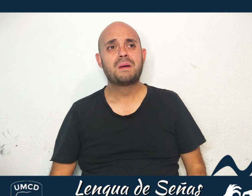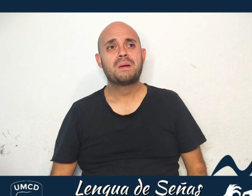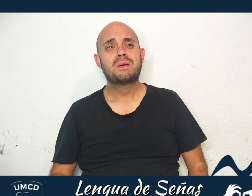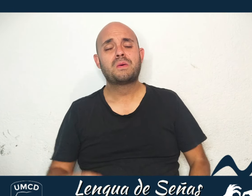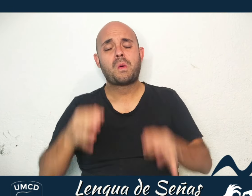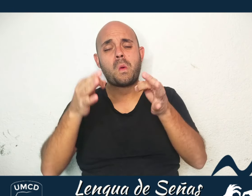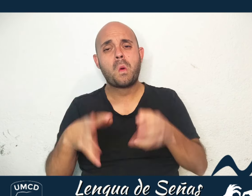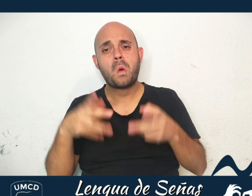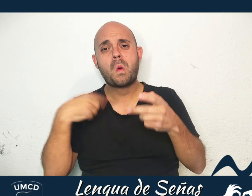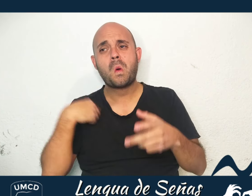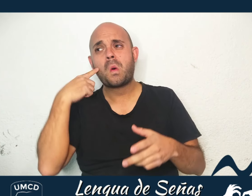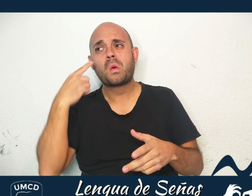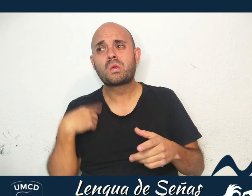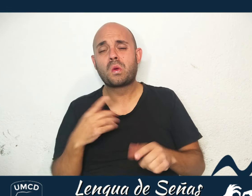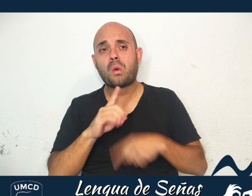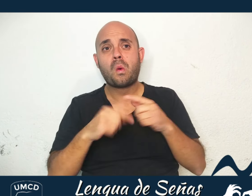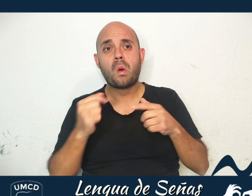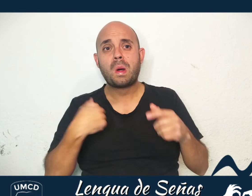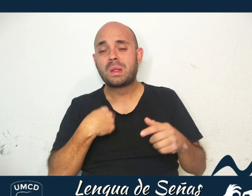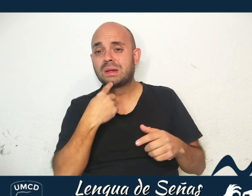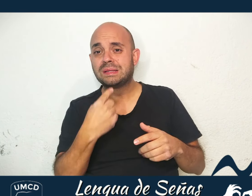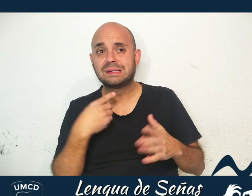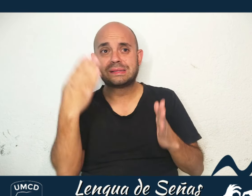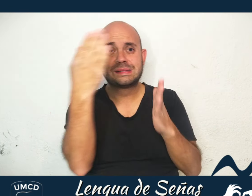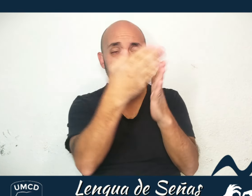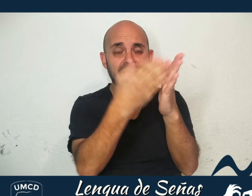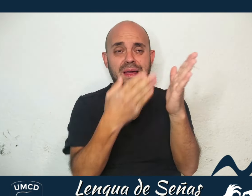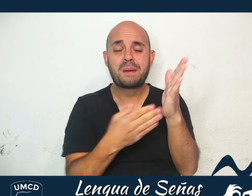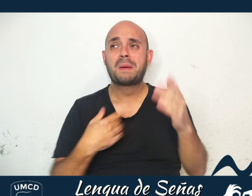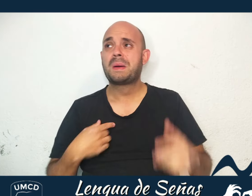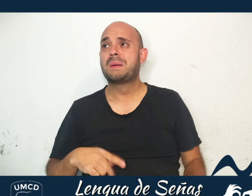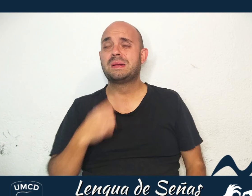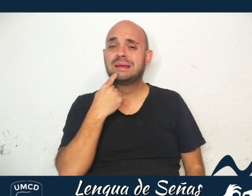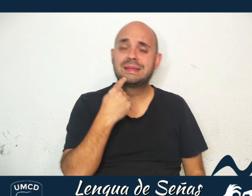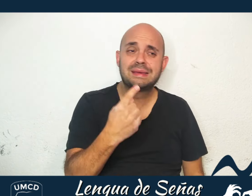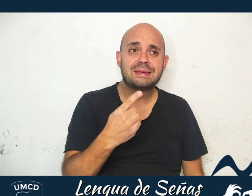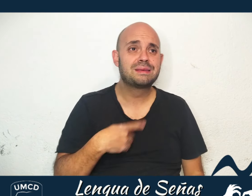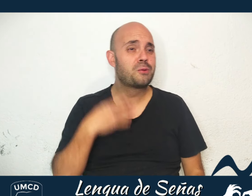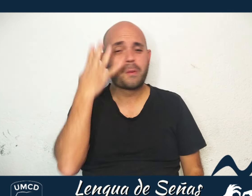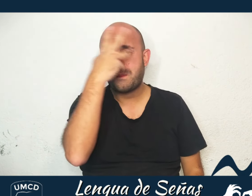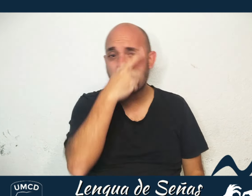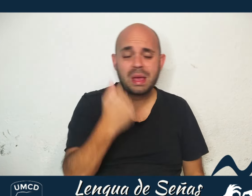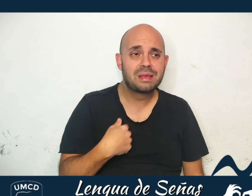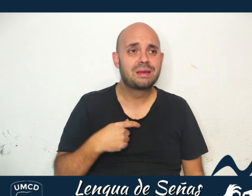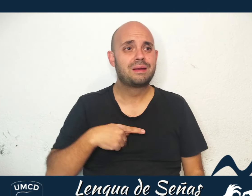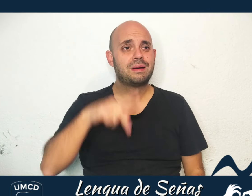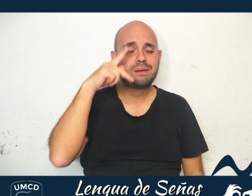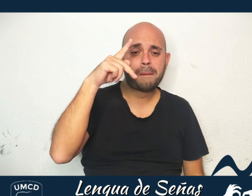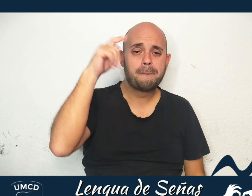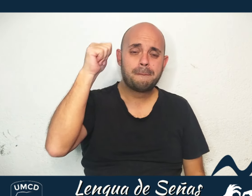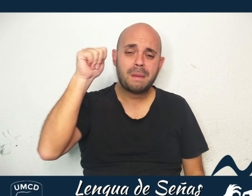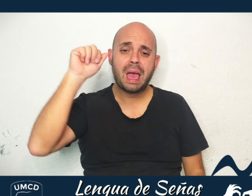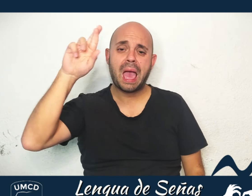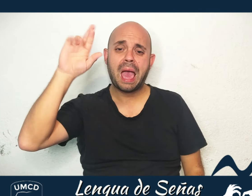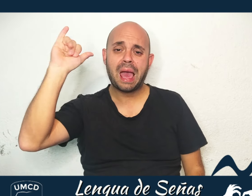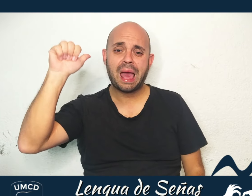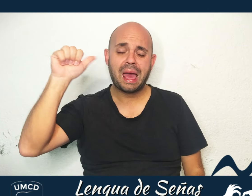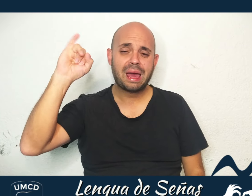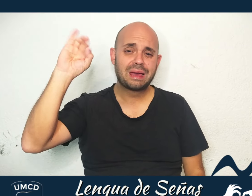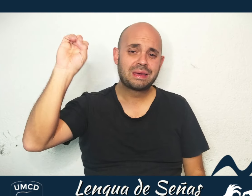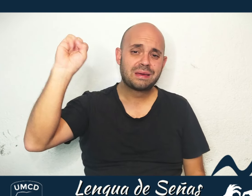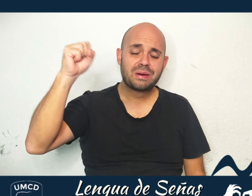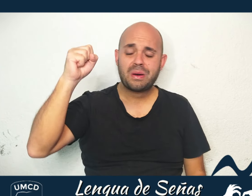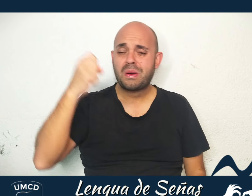llegó a este lugar, al lugar en el que la Biblia le llama el paraíso, en donde se encuentran actualmente los